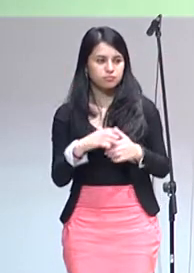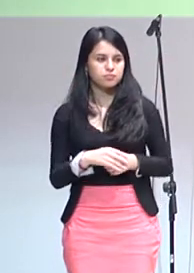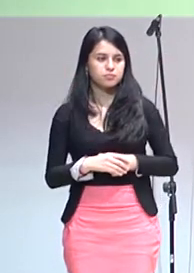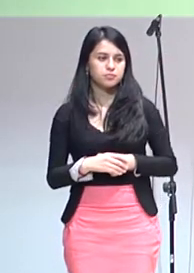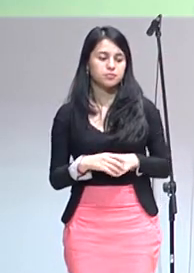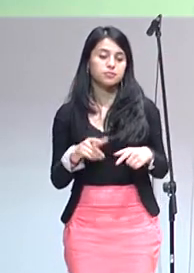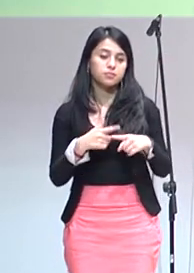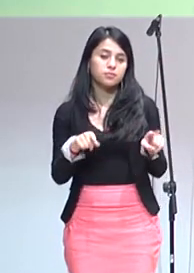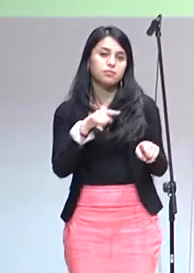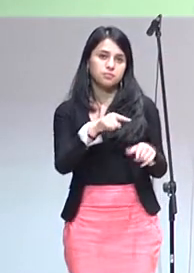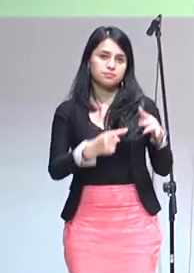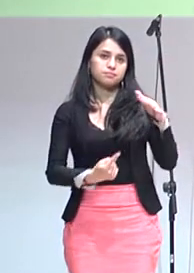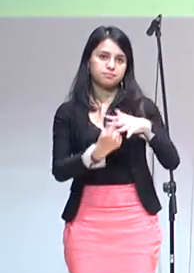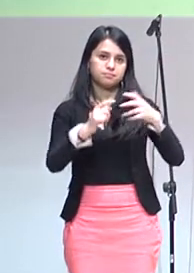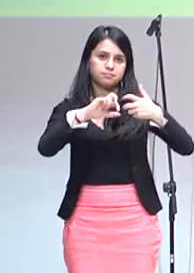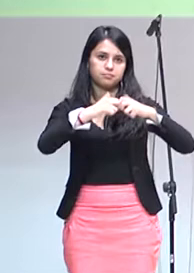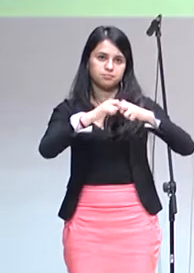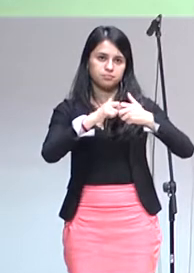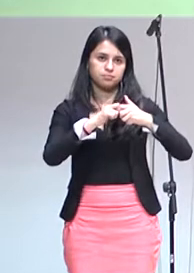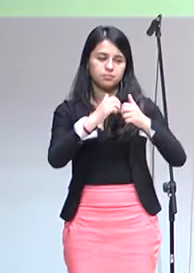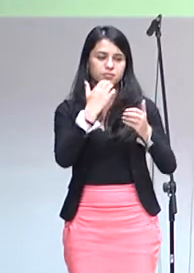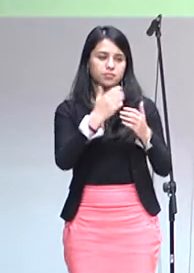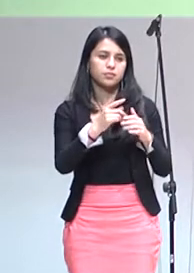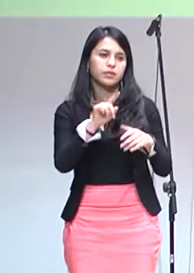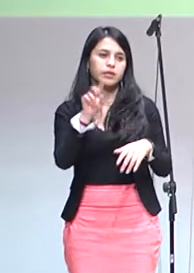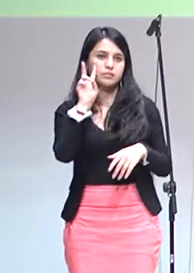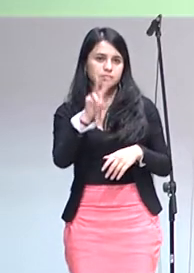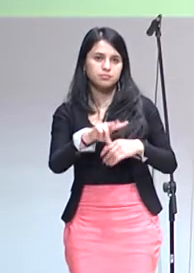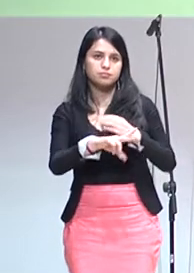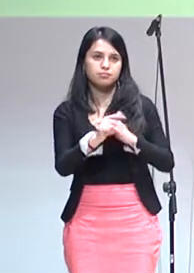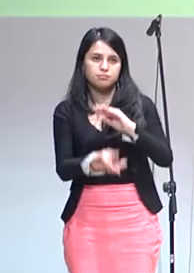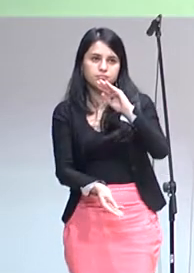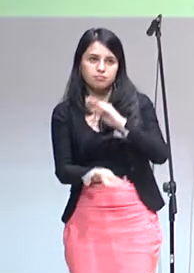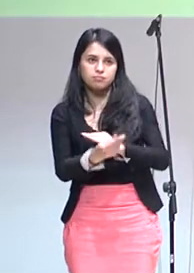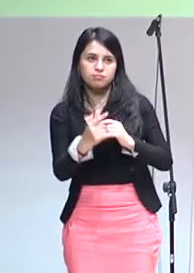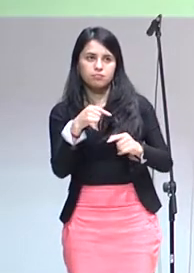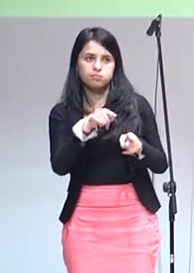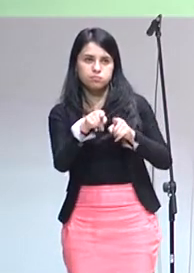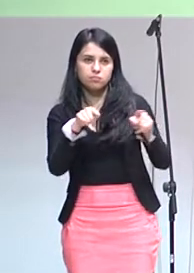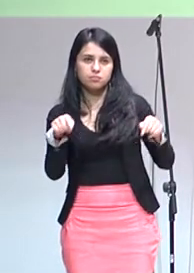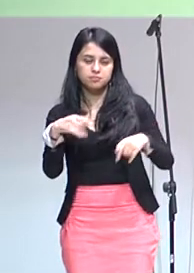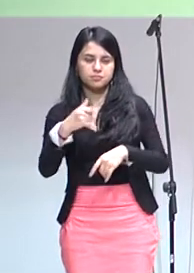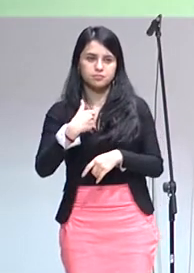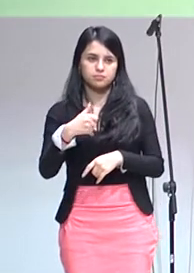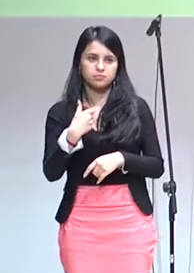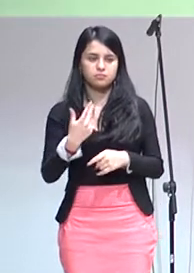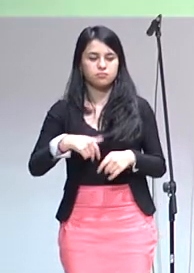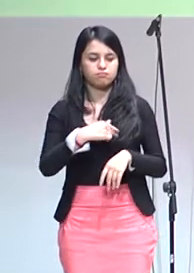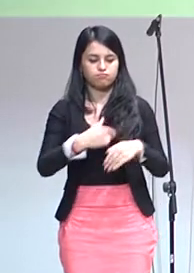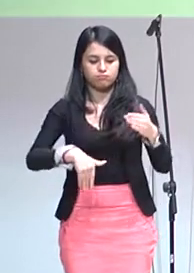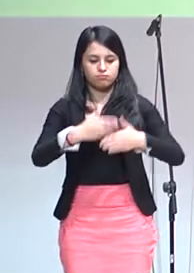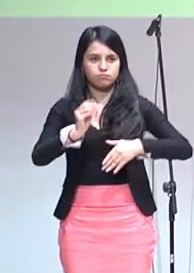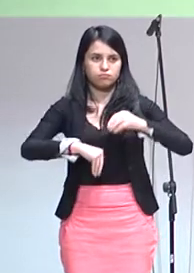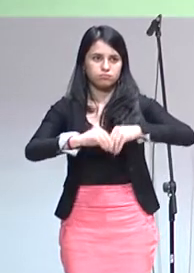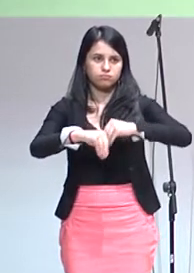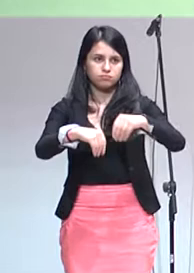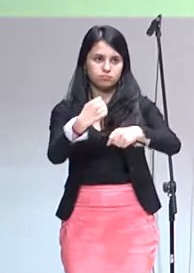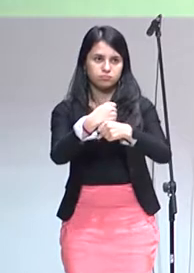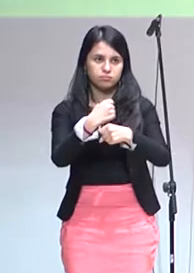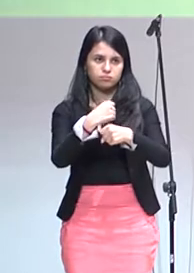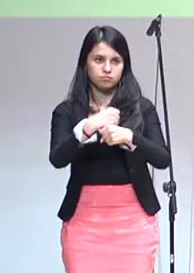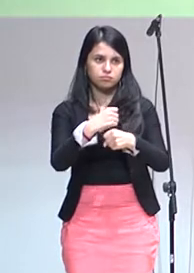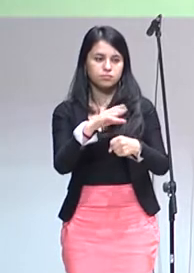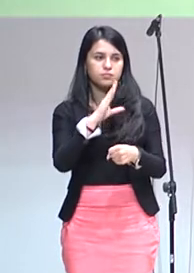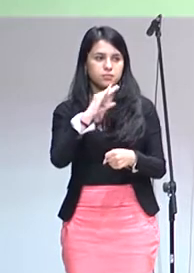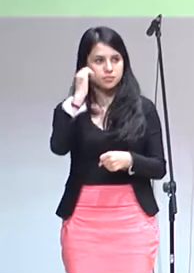Pero había un problema, era la producción textual de los chicos. Entonces comenzamos a hacer el trabajo con